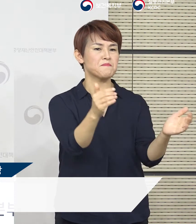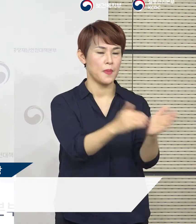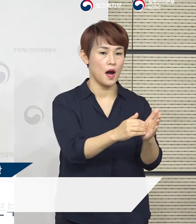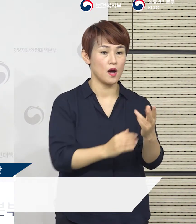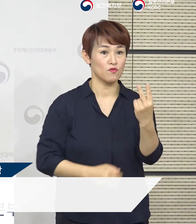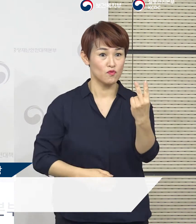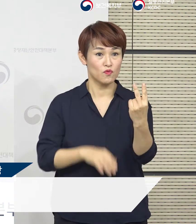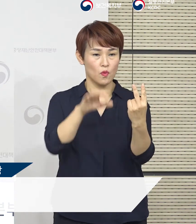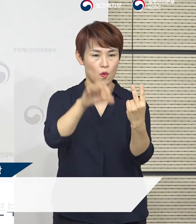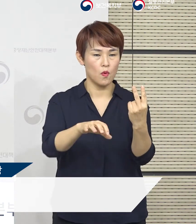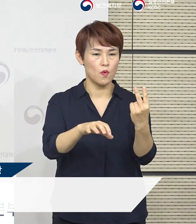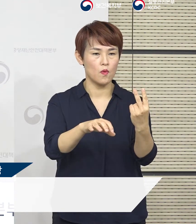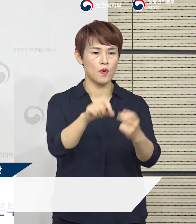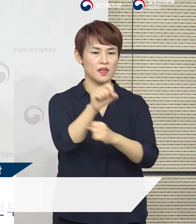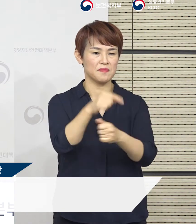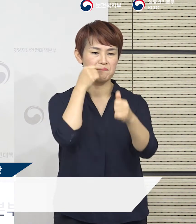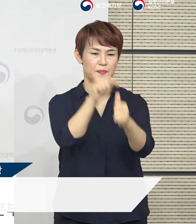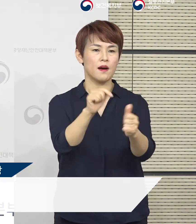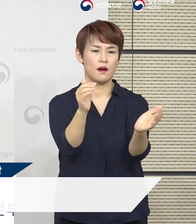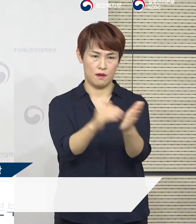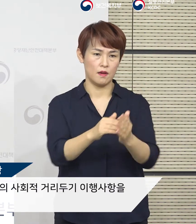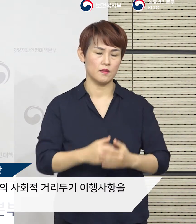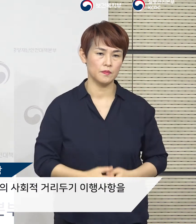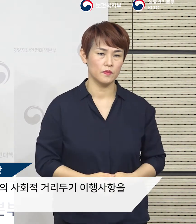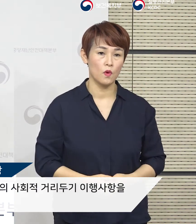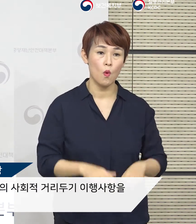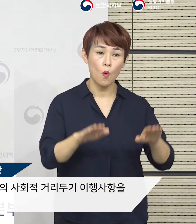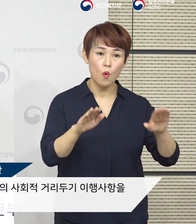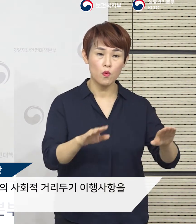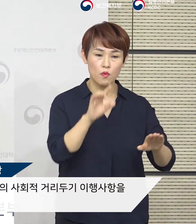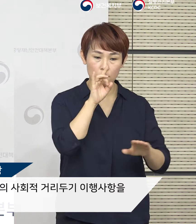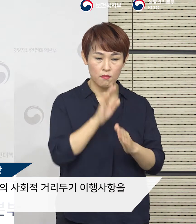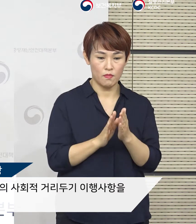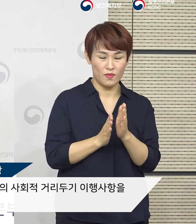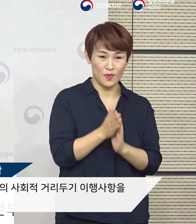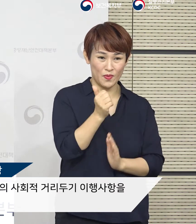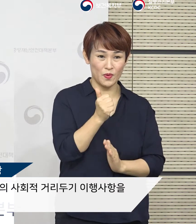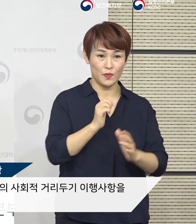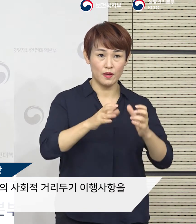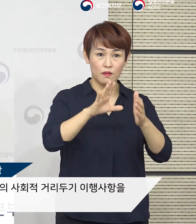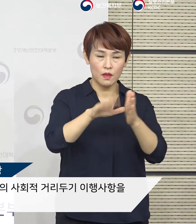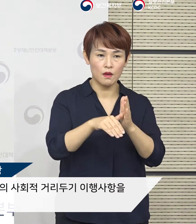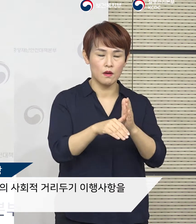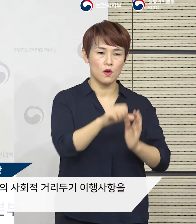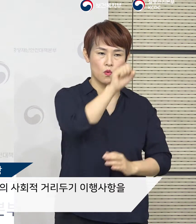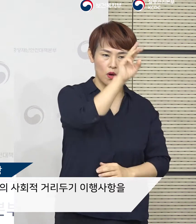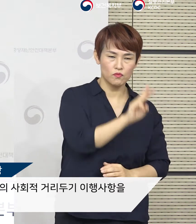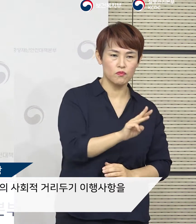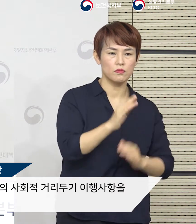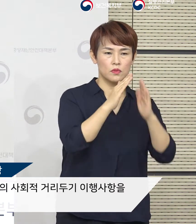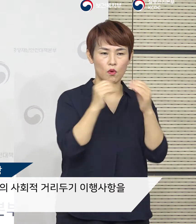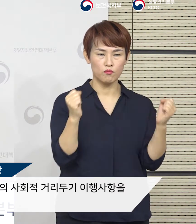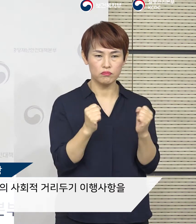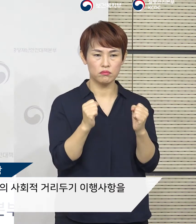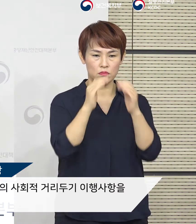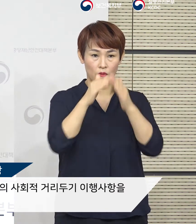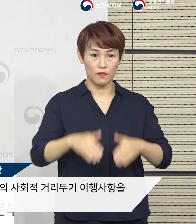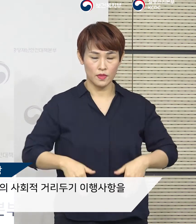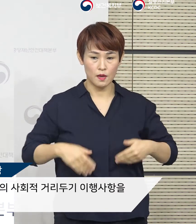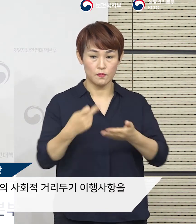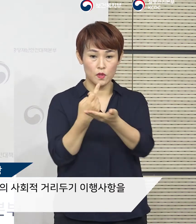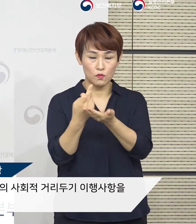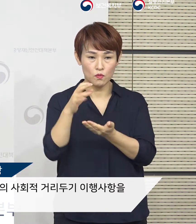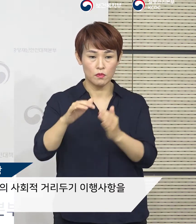2곳에는 행정명령을 조치하였습니다. 오늘 중대본 회의에서는 광주, 전북, 전남, 제주의 사회적 거리두기